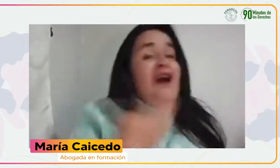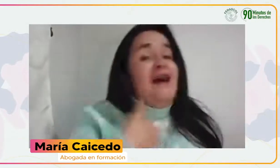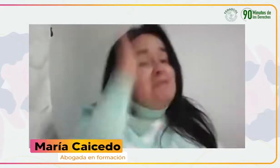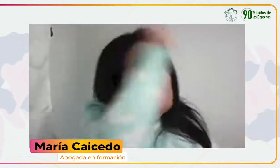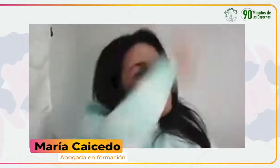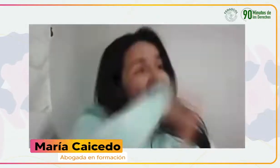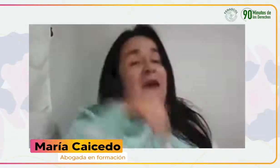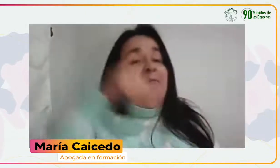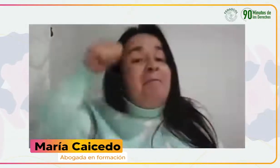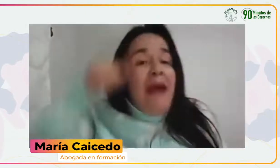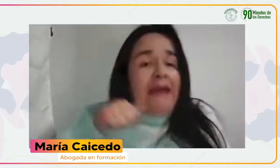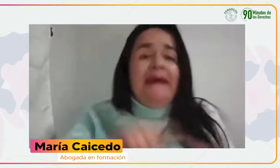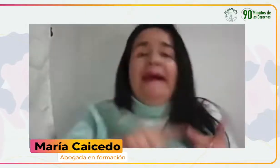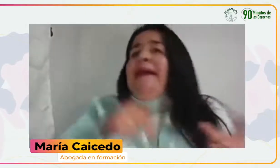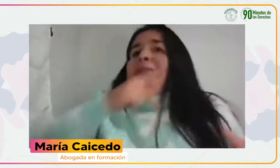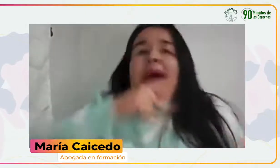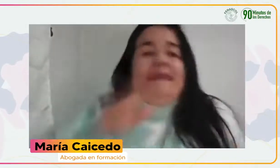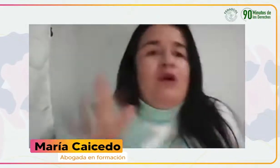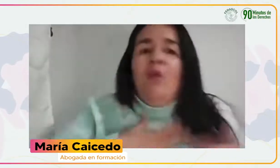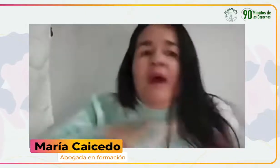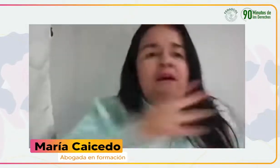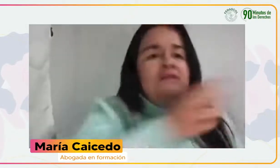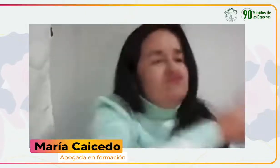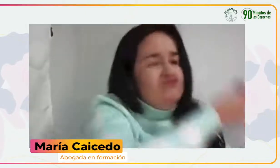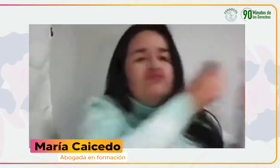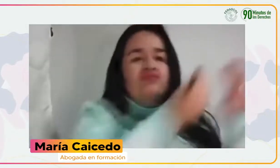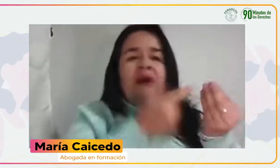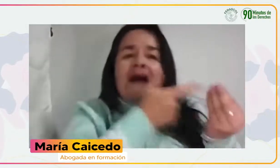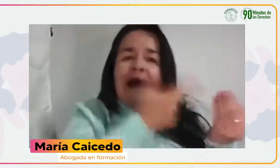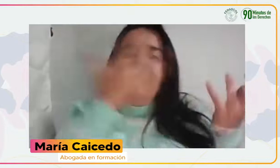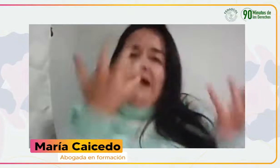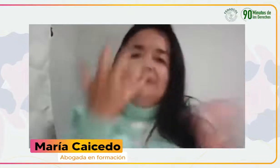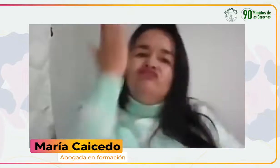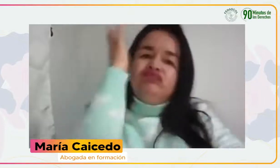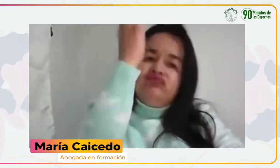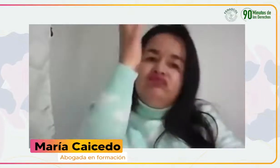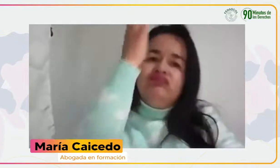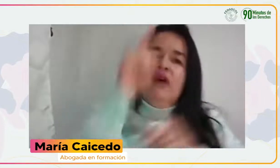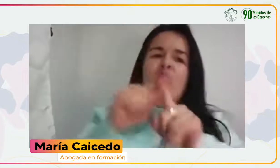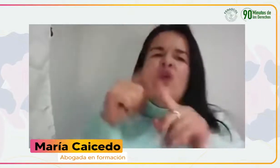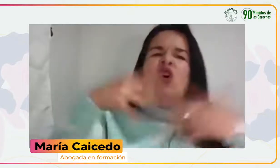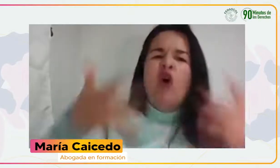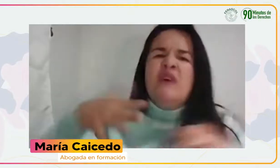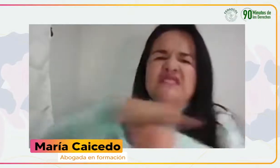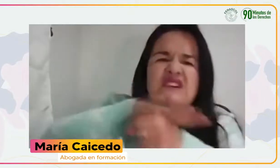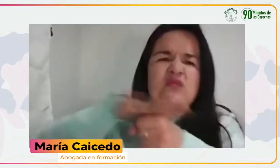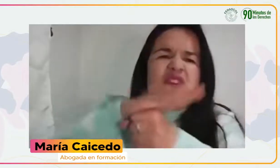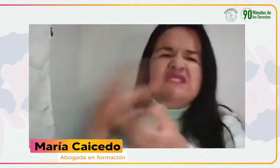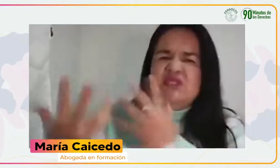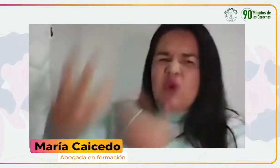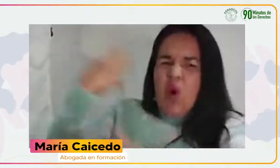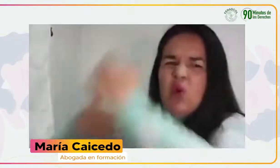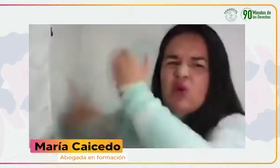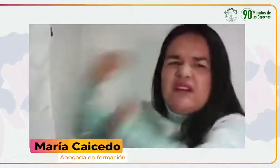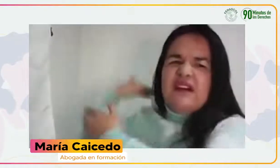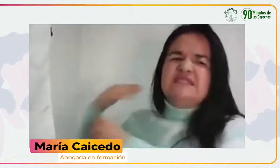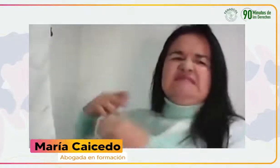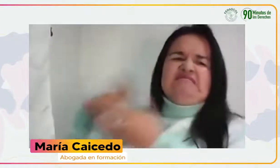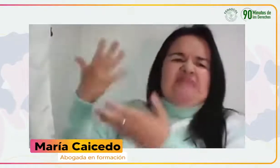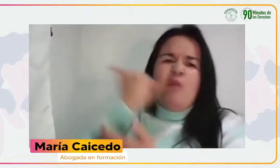ya se nos fue y le decimos, bueno, venga Marta, venga Patricia, que nos den una charla de cómo era